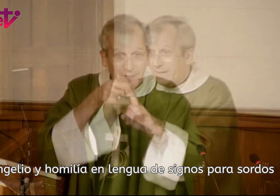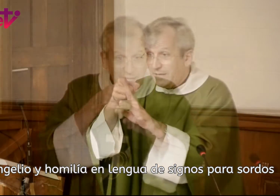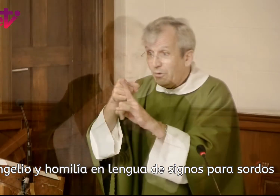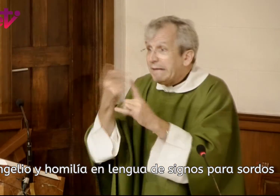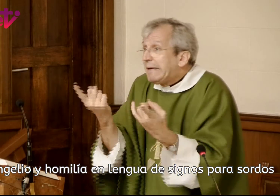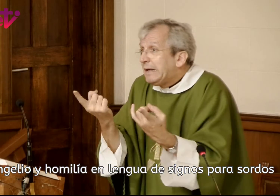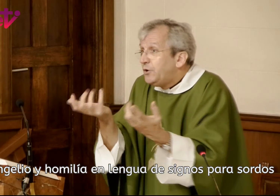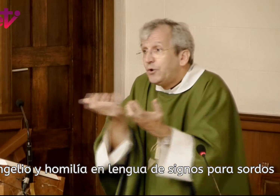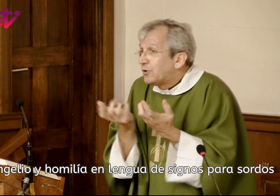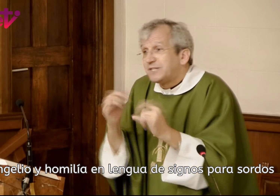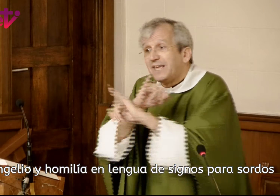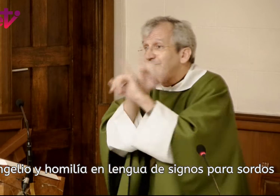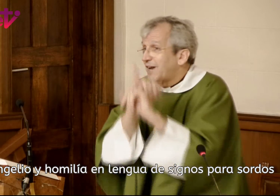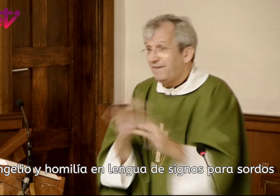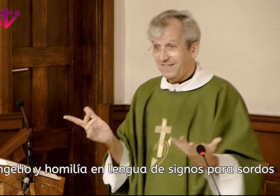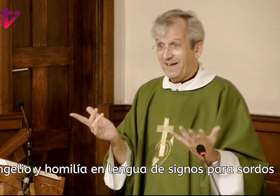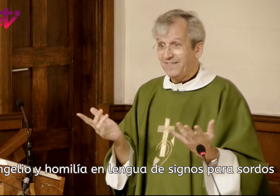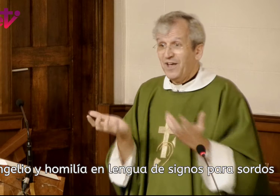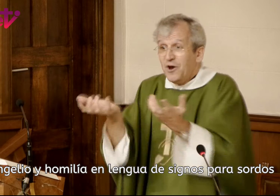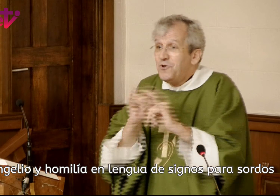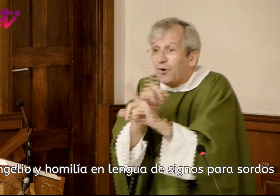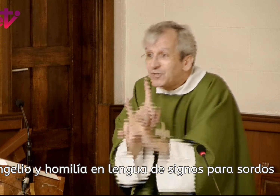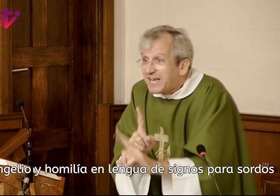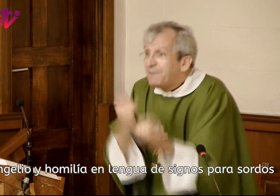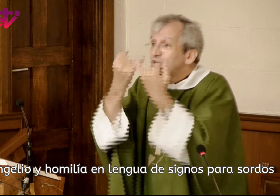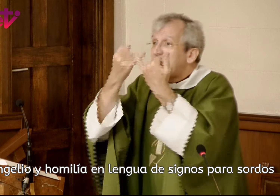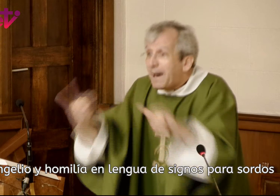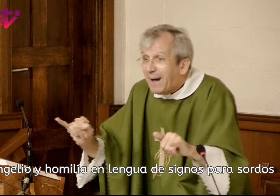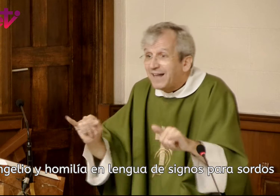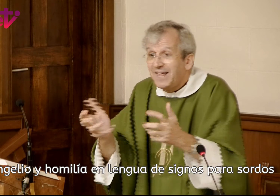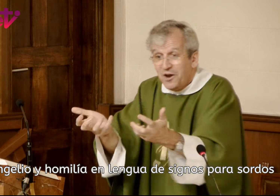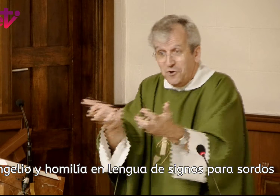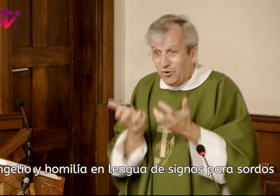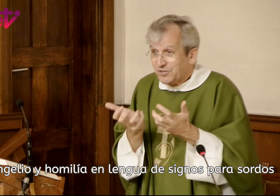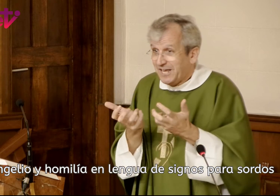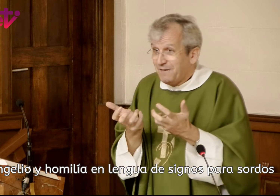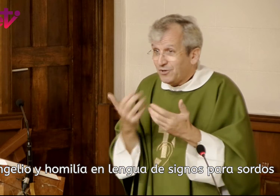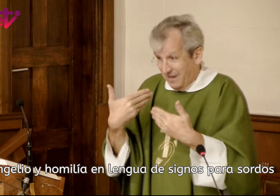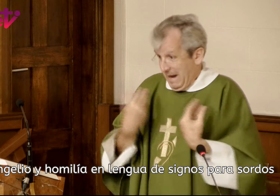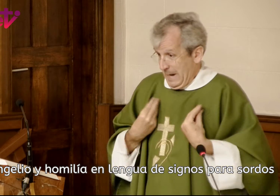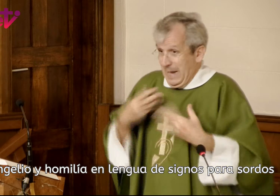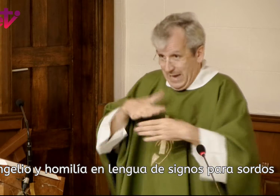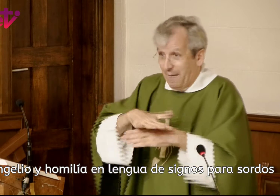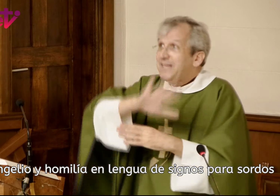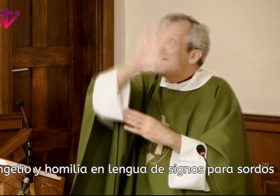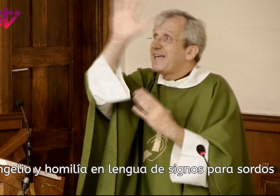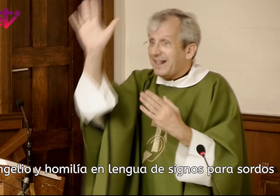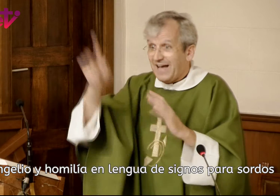objetivo, no conseguimos la felicidad, no conseguimos la paz, no conseguimos la vida eterna